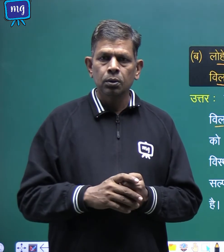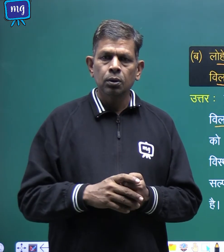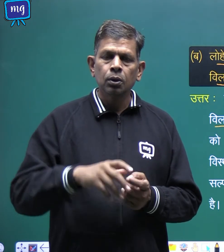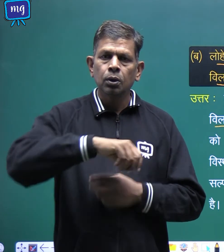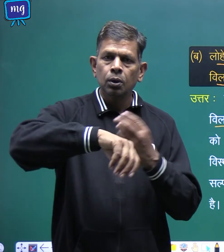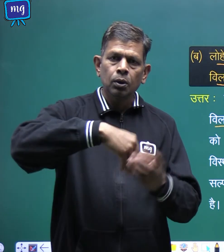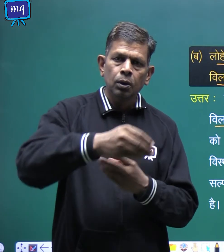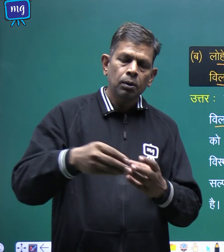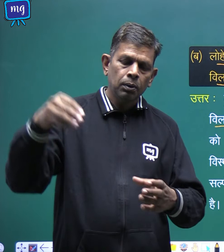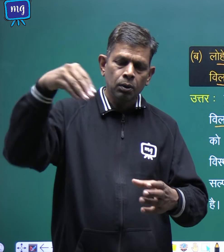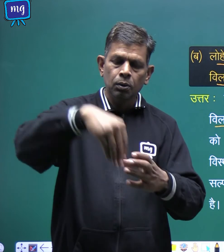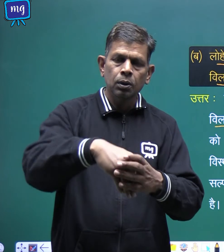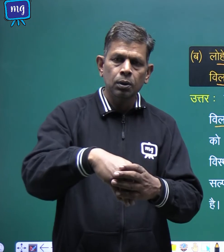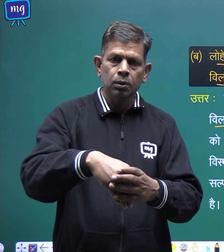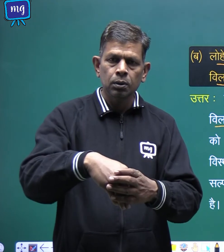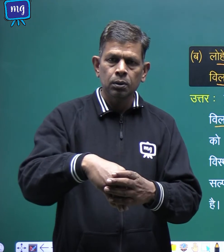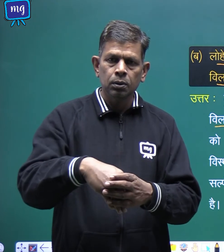विलयन में डुबोने पर